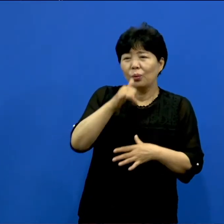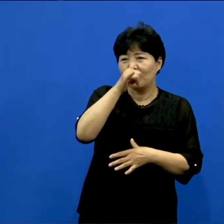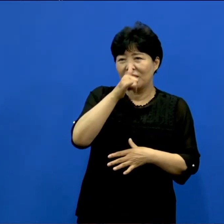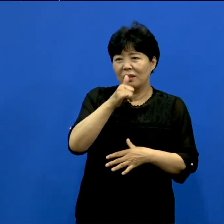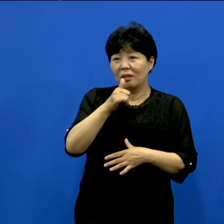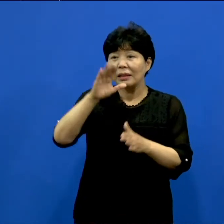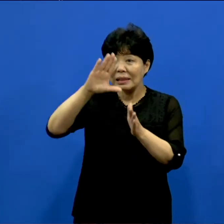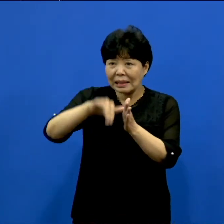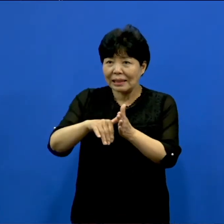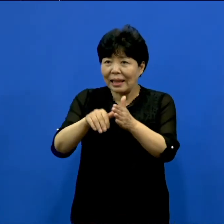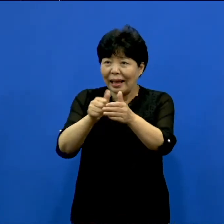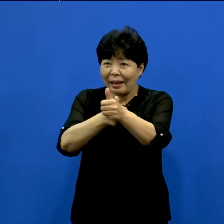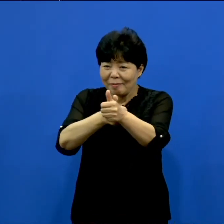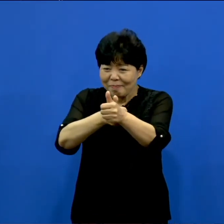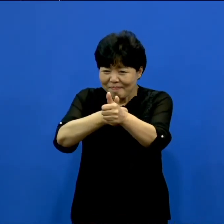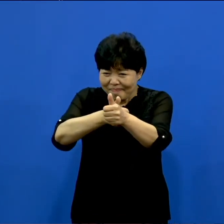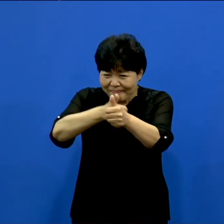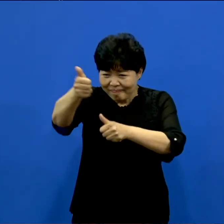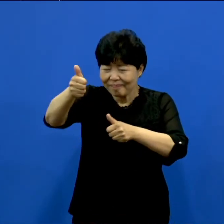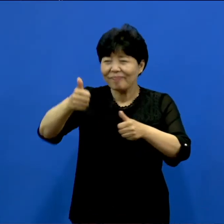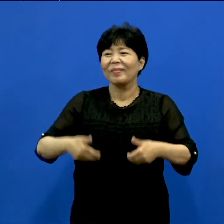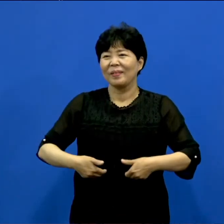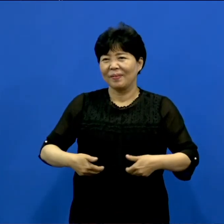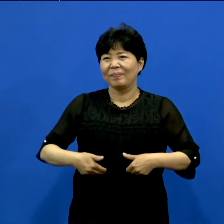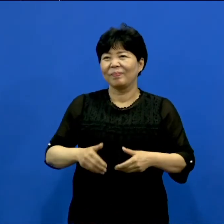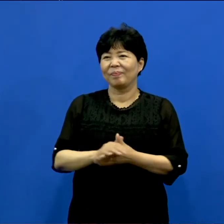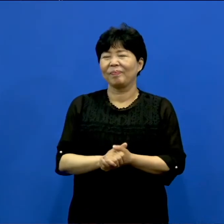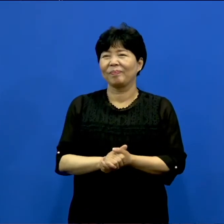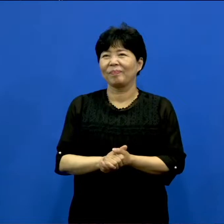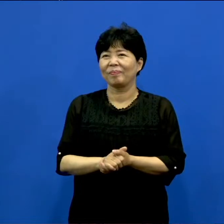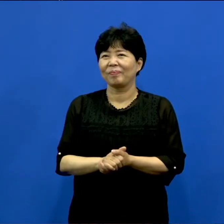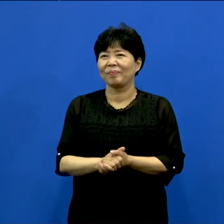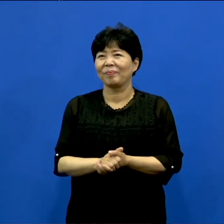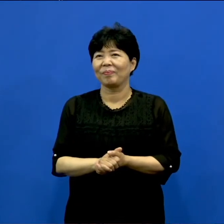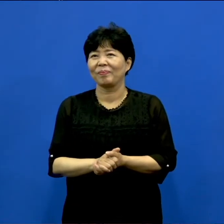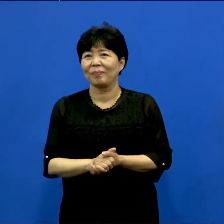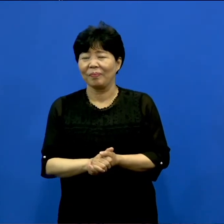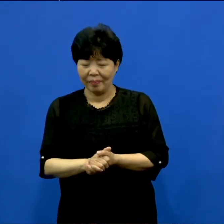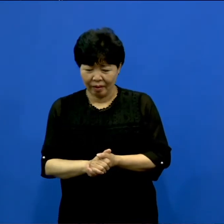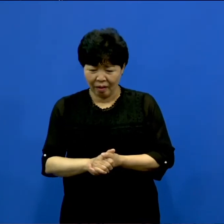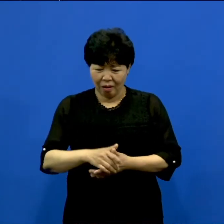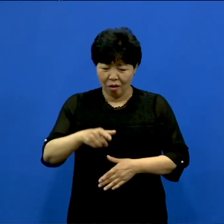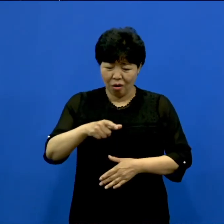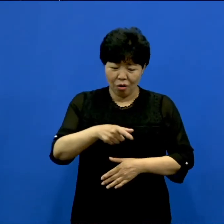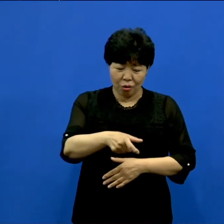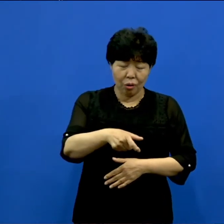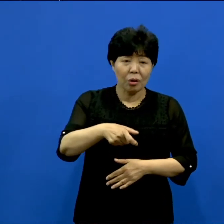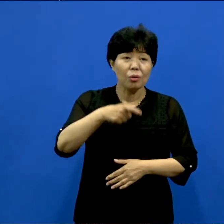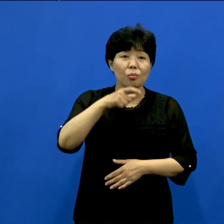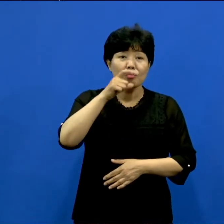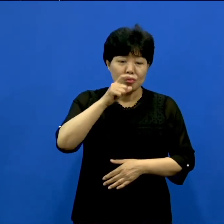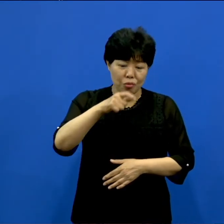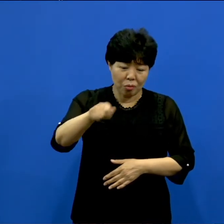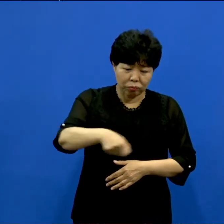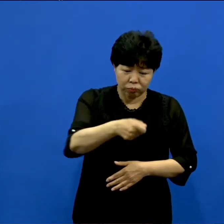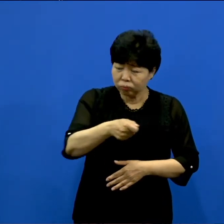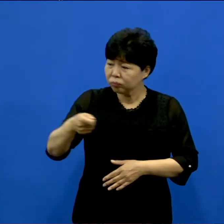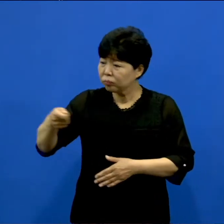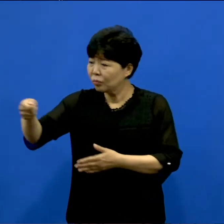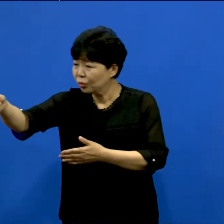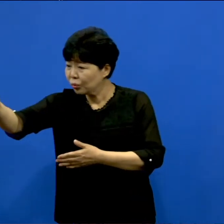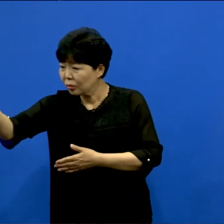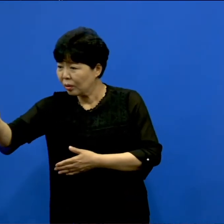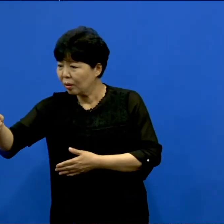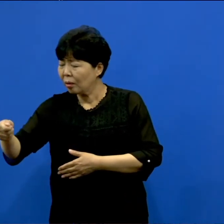자, 어떤 일이 났죠? 2장 9절에 보니까 연회장은 물로 된 포도주를 맛보고도 어디서 났는지 알지 못하되 물도온 하인들은